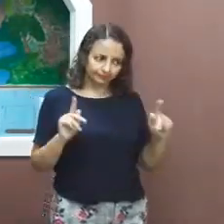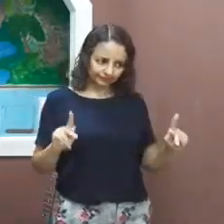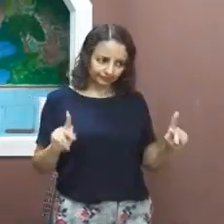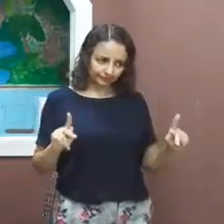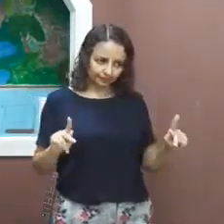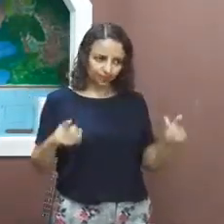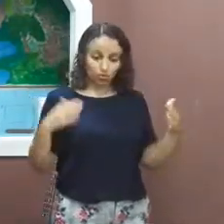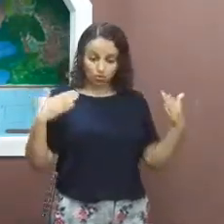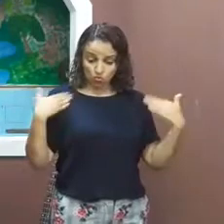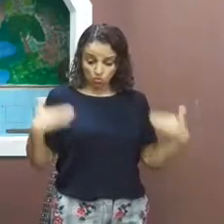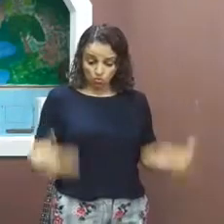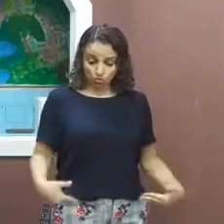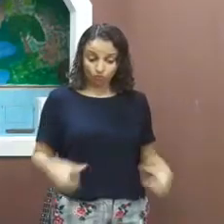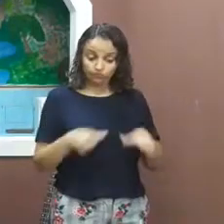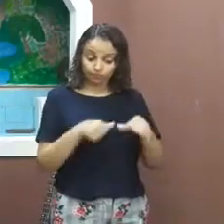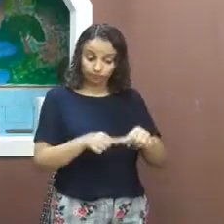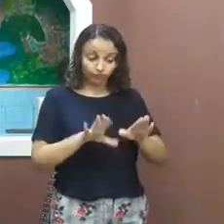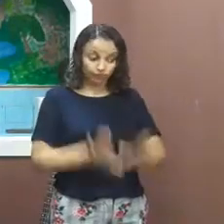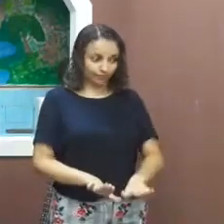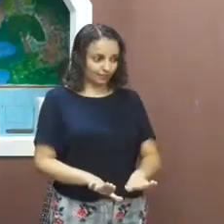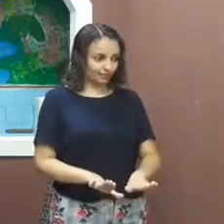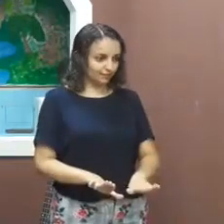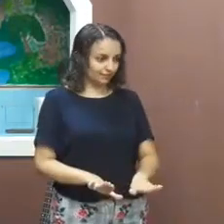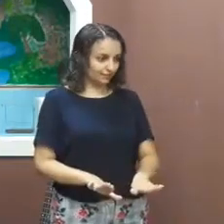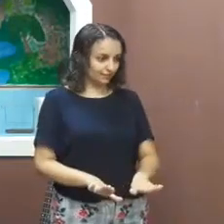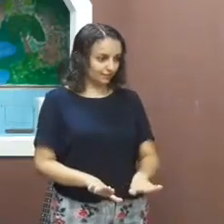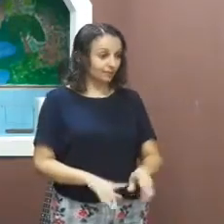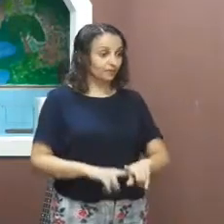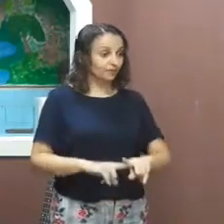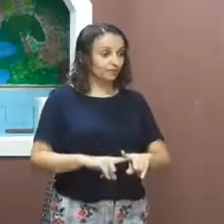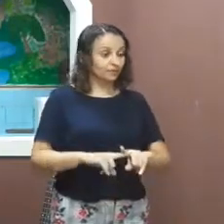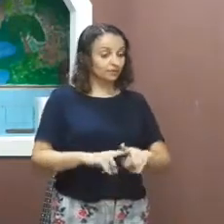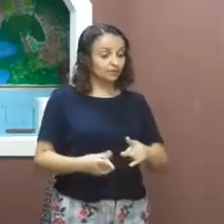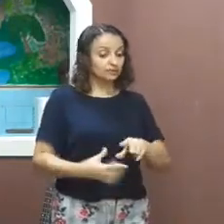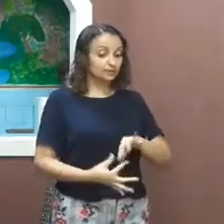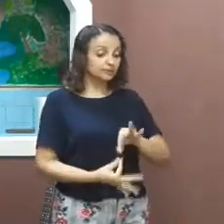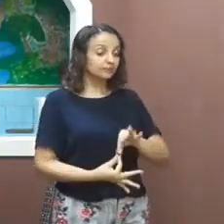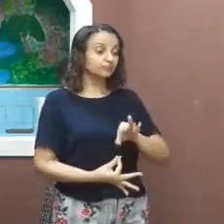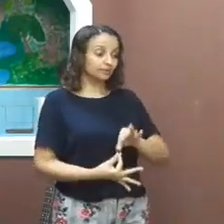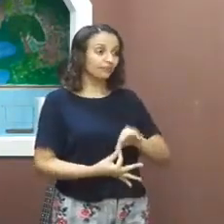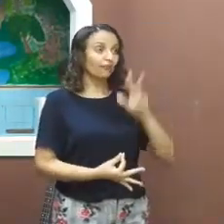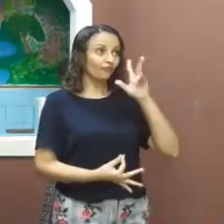fica. O que vai é o espírito.